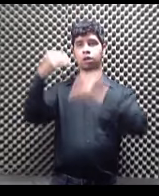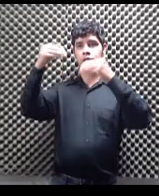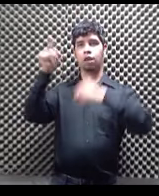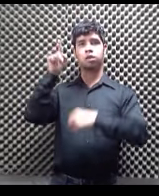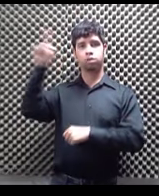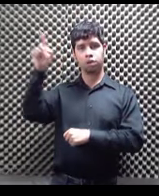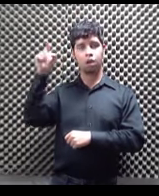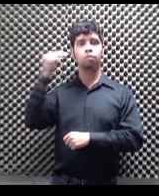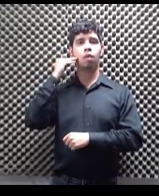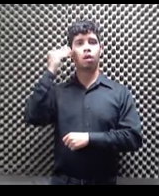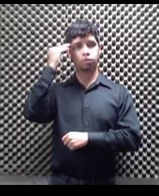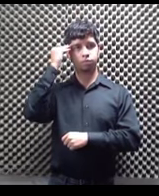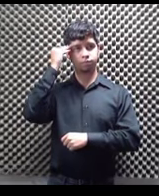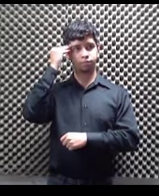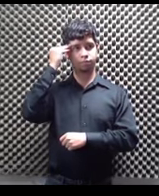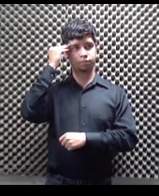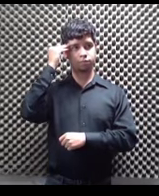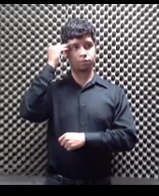Sí,